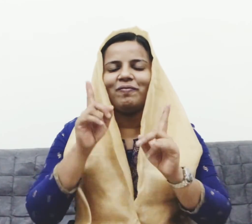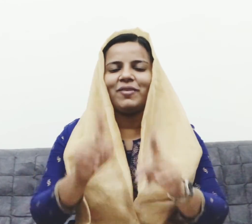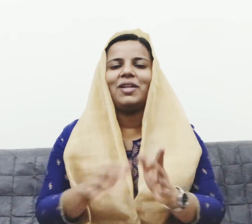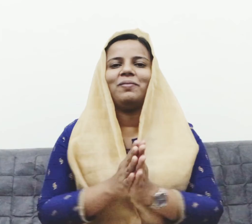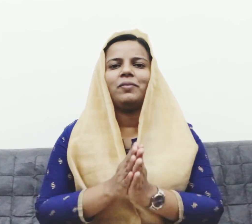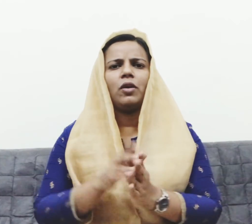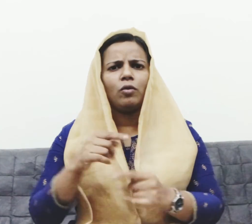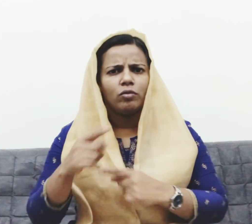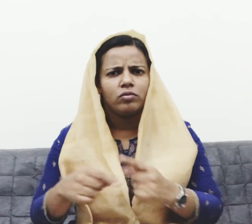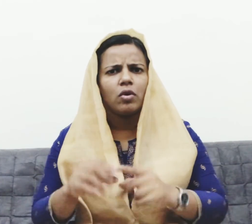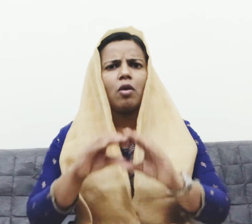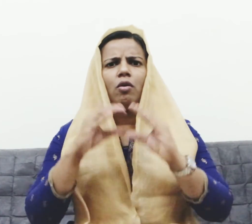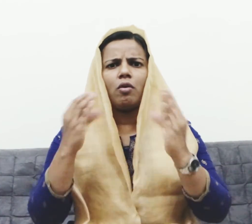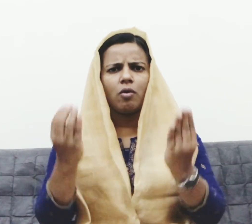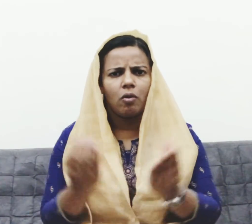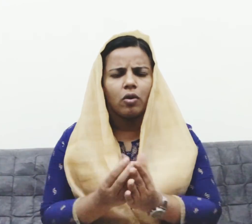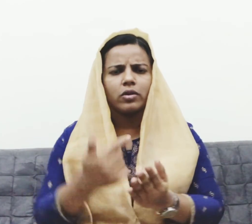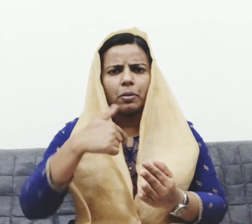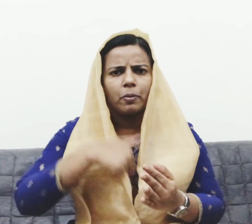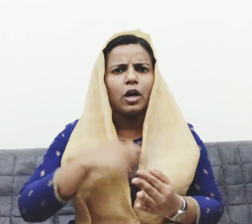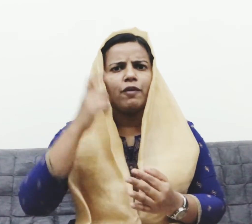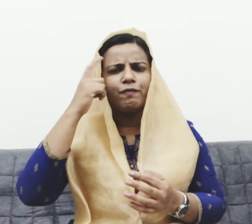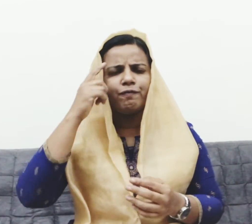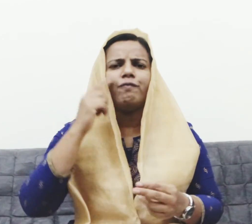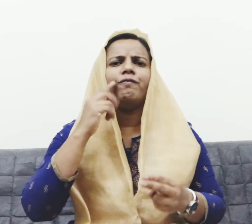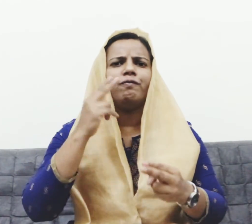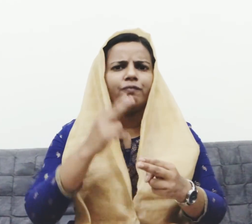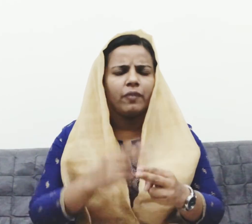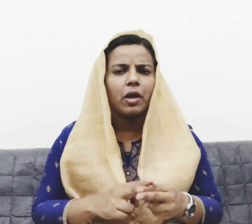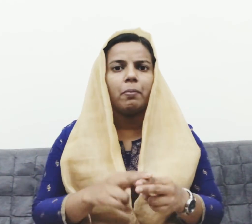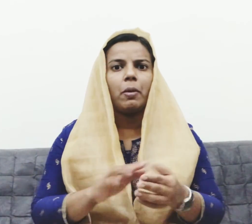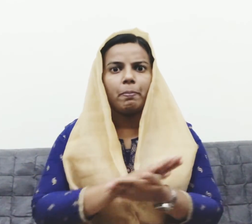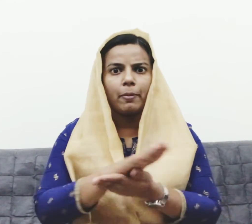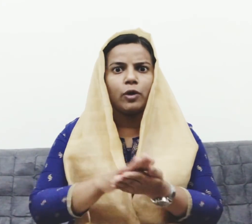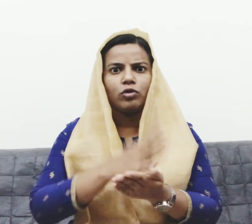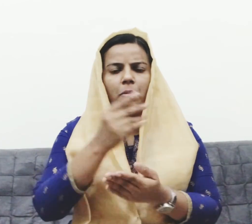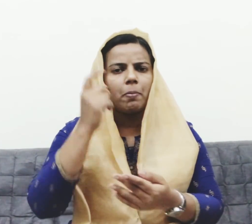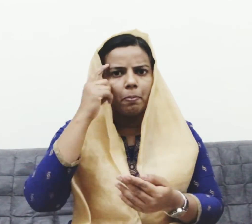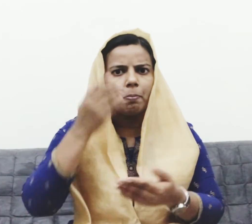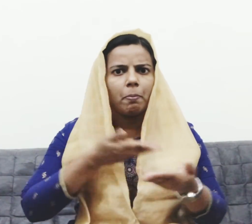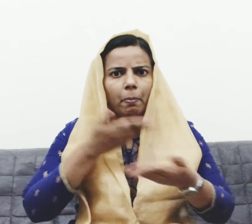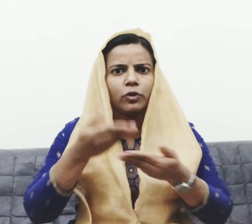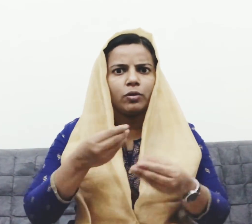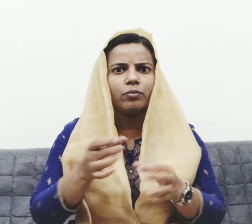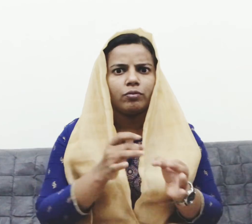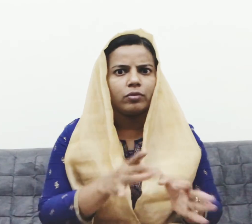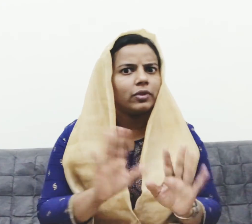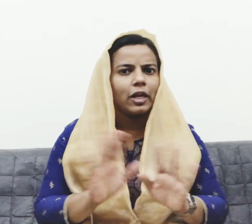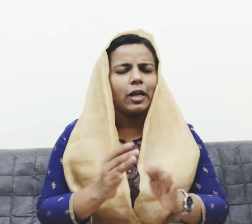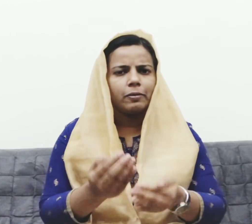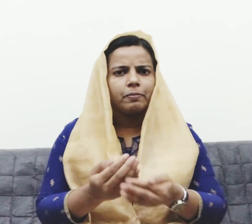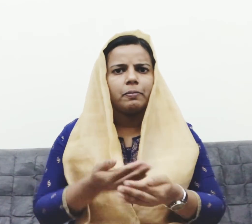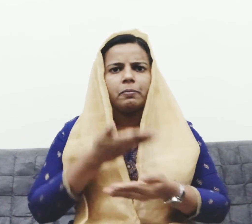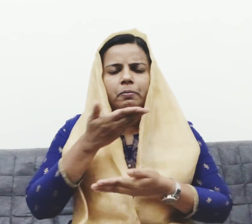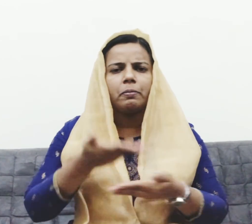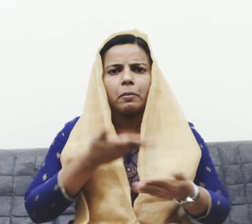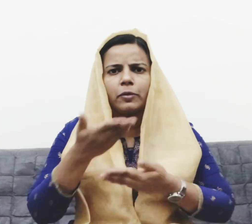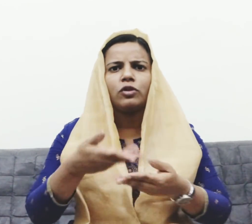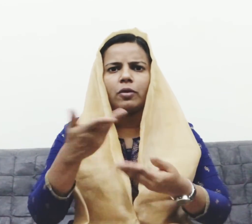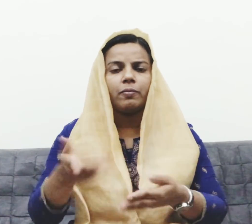അതാത് ദിവസം ഏതെങ്കിലും ലൗകികമായത് നമ്മളിലേക്ക് വരുമ്പോൾ പരിശുദ്ധാത്മാവ് നമ്മളെ റിമൈൻഡ് ചെയ്യും. അവൻ തള്ളിവിടത്തില്ല. അവൻ നമ്മളോട്, നമ്മുടെ ഉള്ളിൽ ഇങ്ങനൊരു